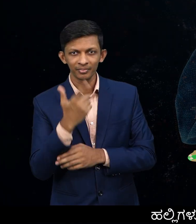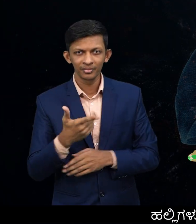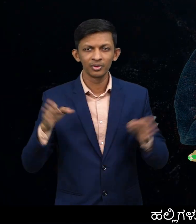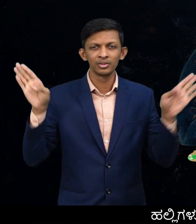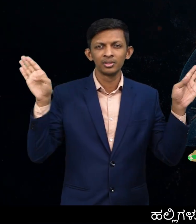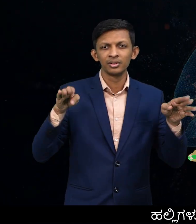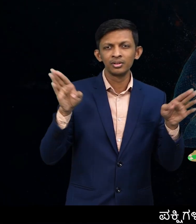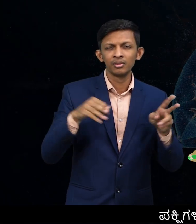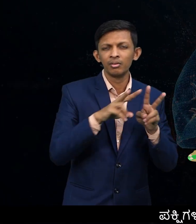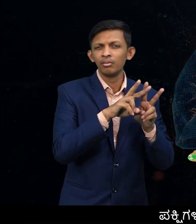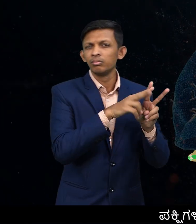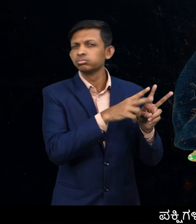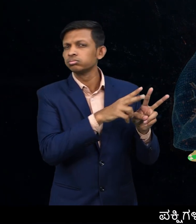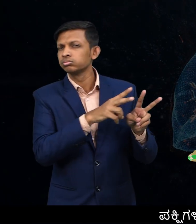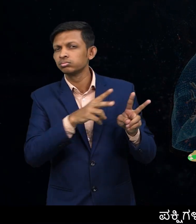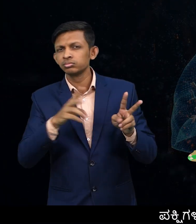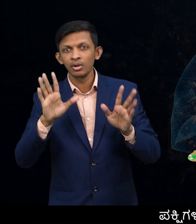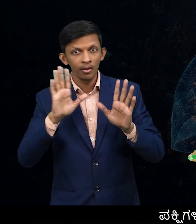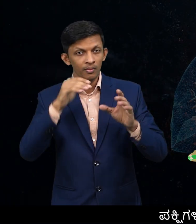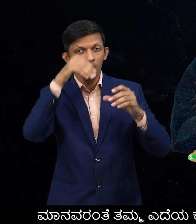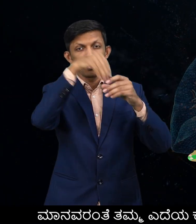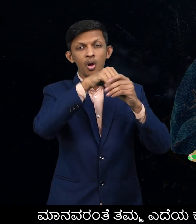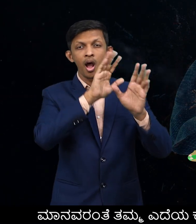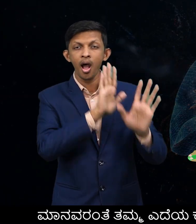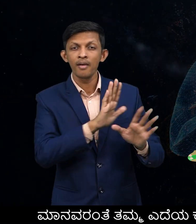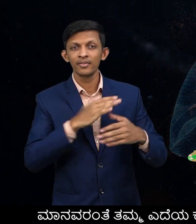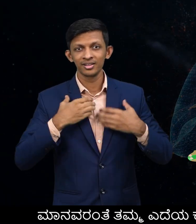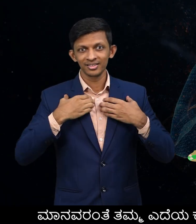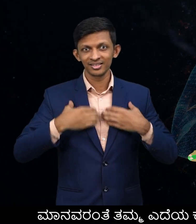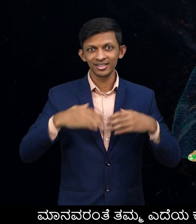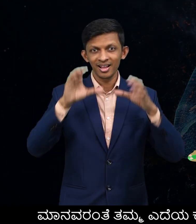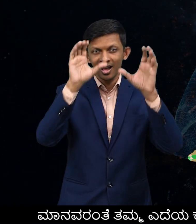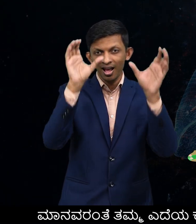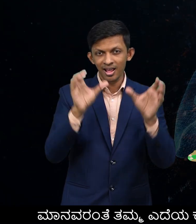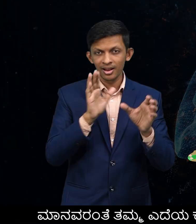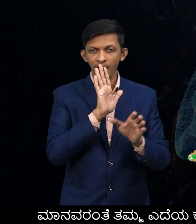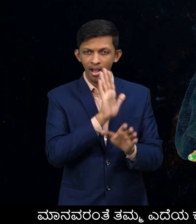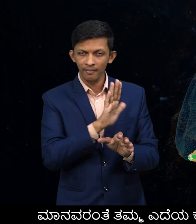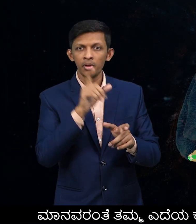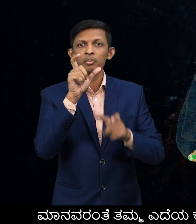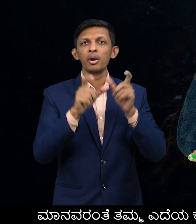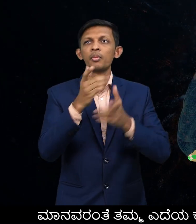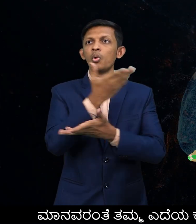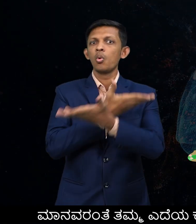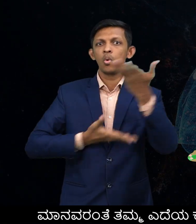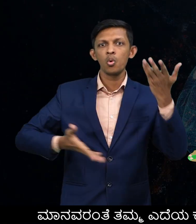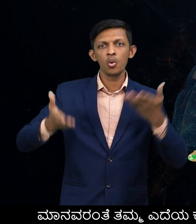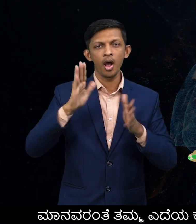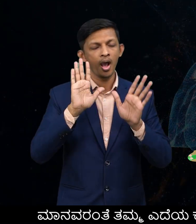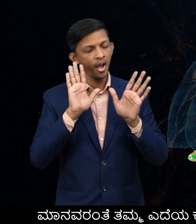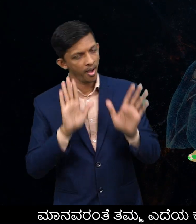ಮತ್ತು ಪಕ್ಷಿಗಳಂತಹ ಪ್ರಾಣಿಗಳು ಮಾನವರಂತೆ ತಮ್ಮ ಎದೆಯ ಕುಳಿಗಳಲ್ಲಿ ಶ್ವಾಸಕೋಶವನ್ನು ಹೊಂದಿವೆ.